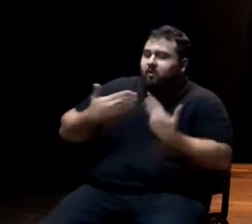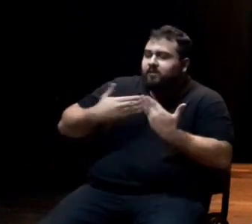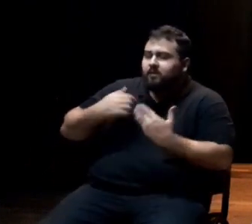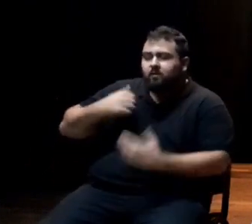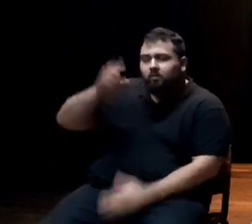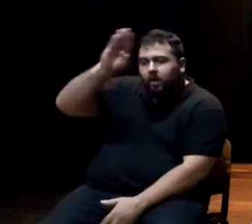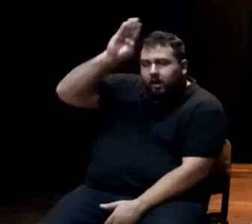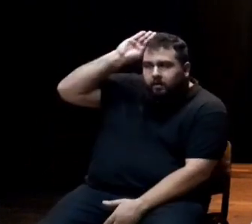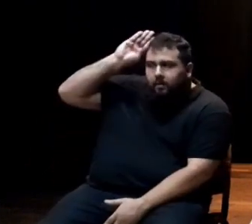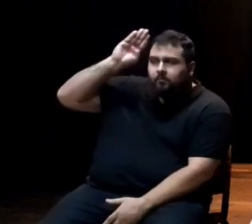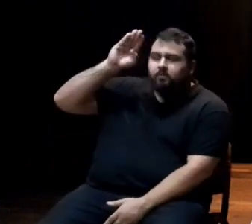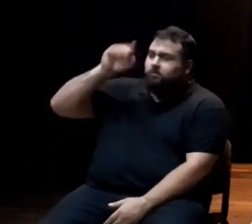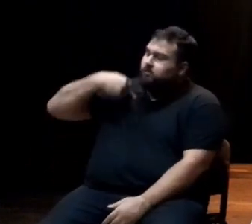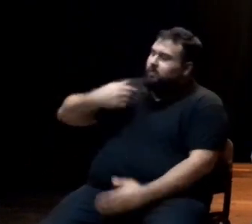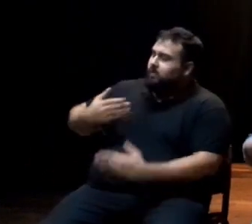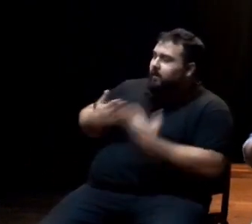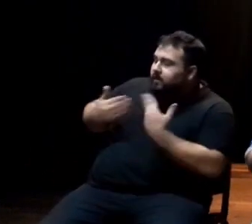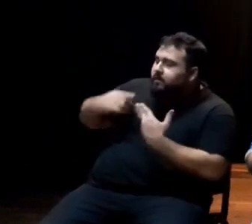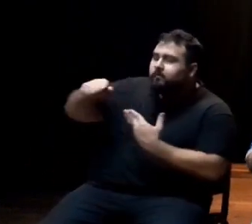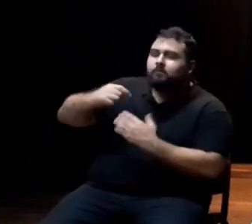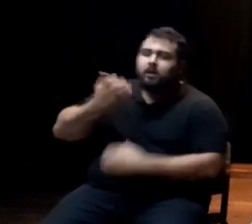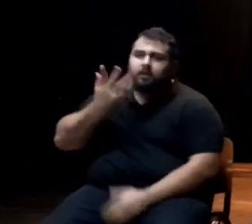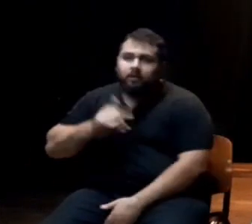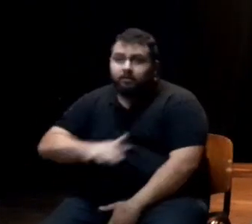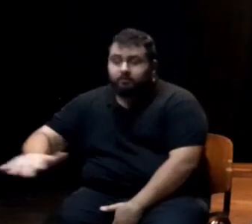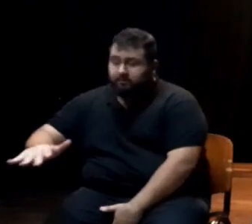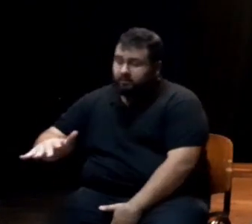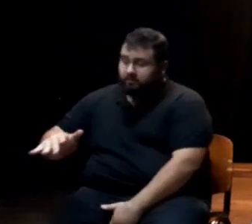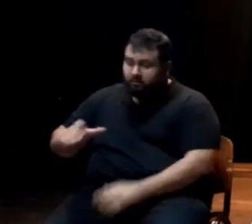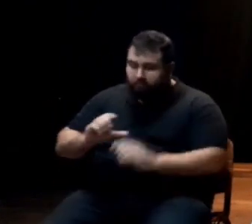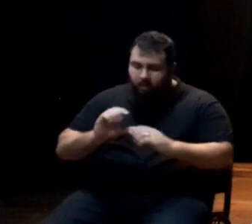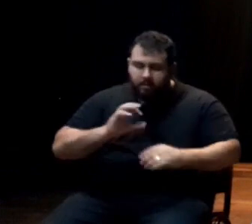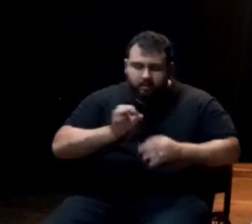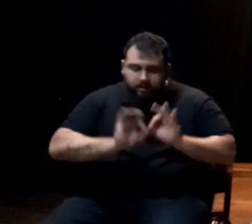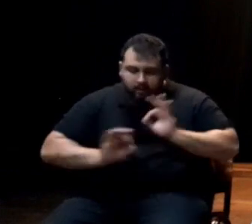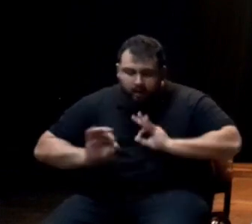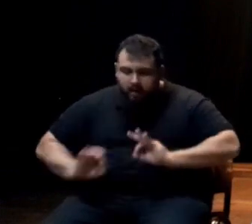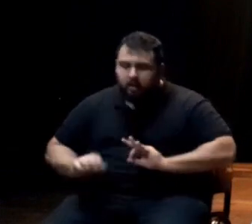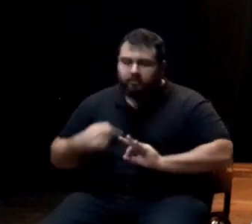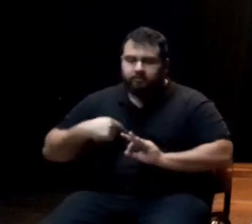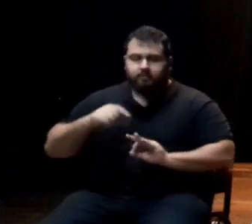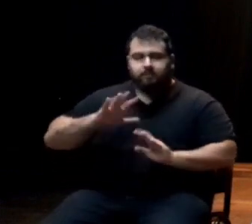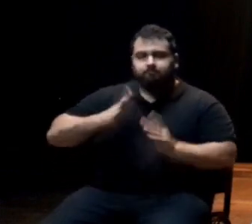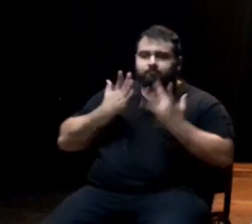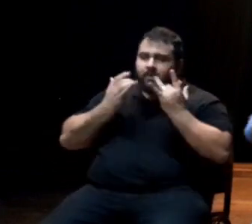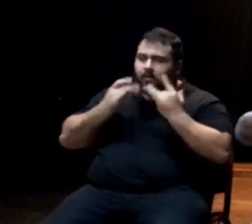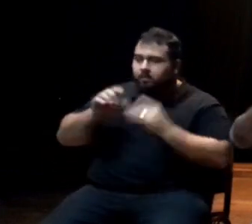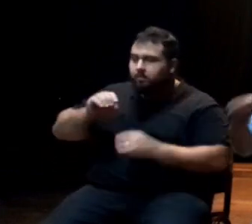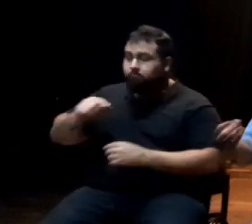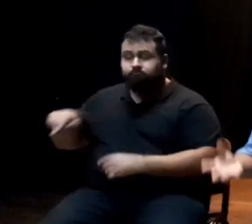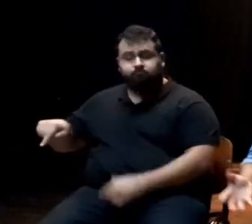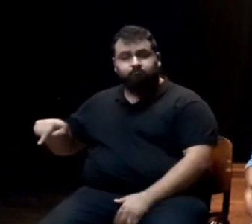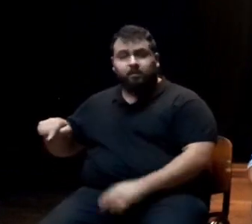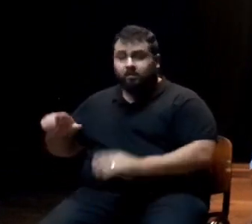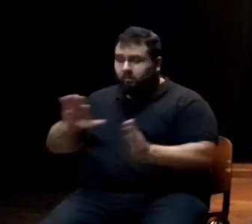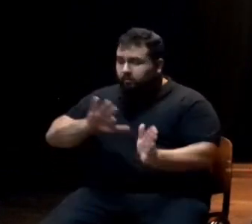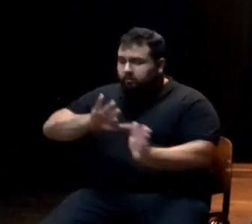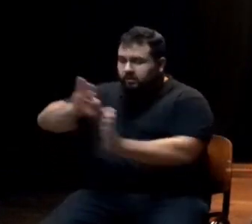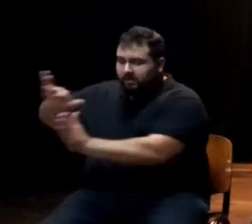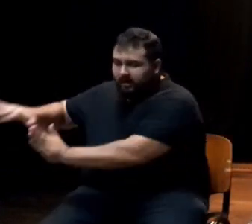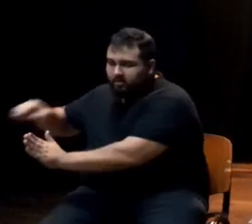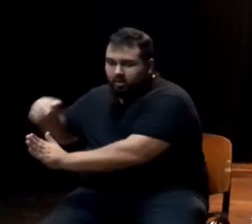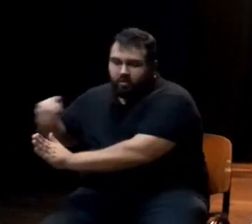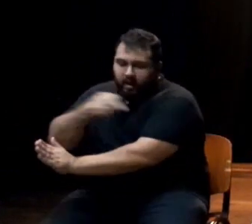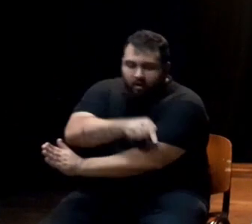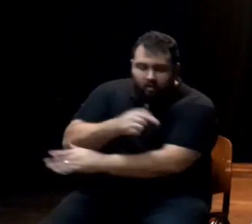falando com uma criança. Como é que eu trago essa explicação para uma criança? De uma célula. Já saí do teatro. mas como eu faço essa adaptação Mas para é ele. interessante isso,